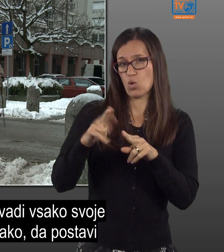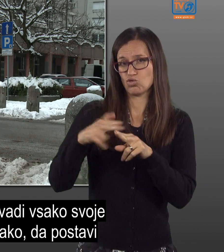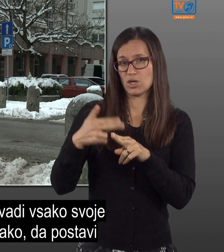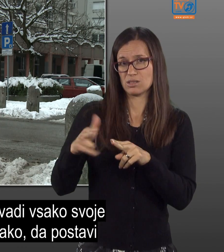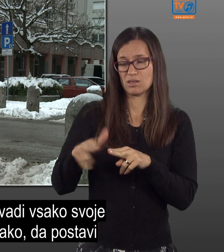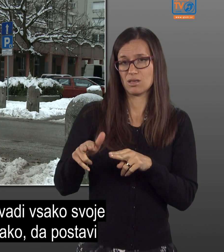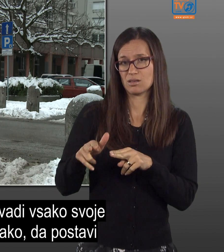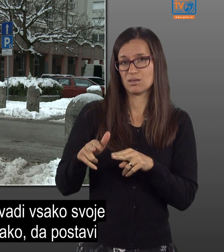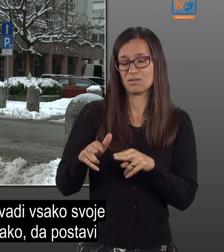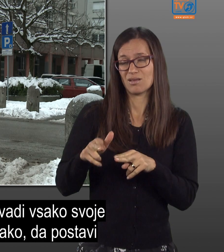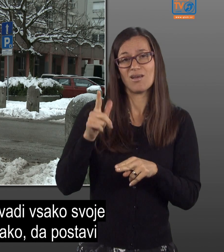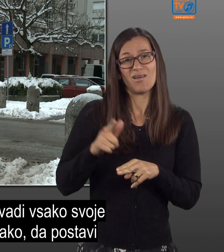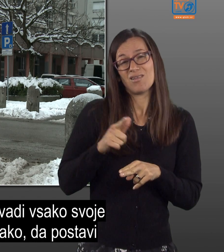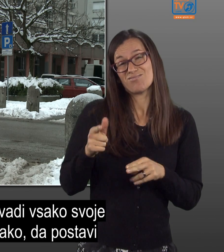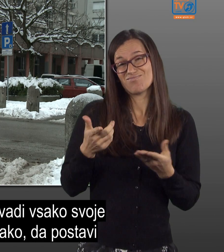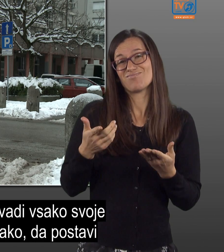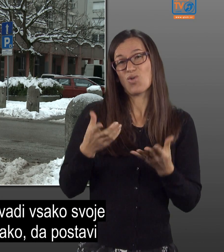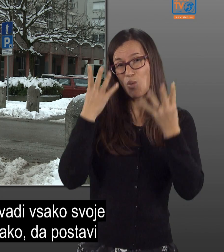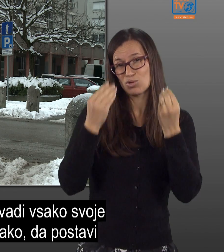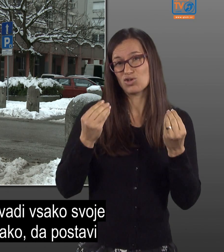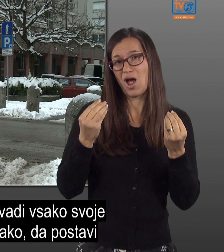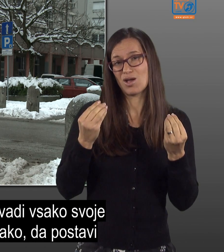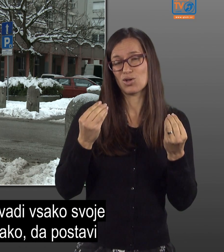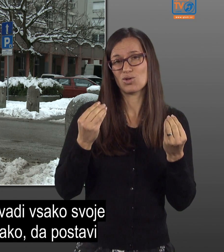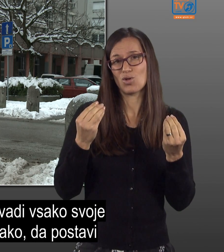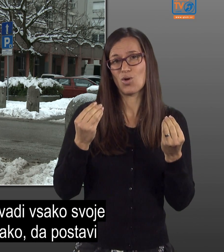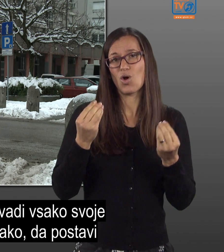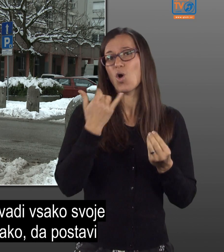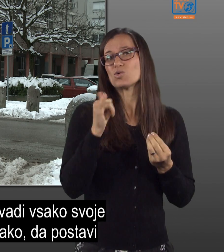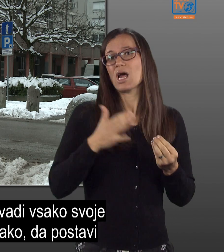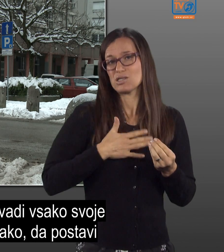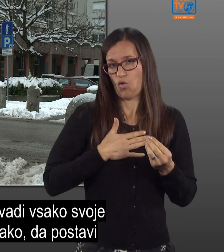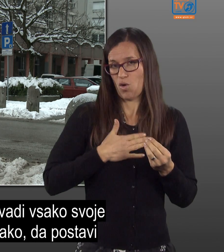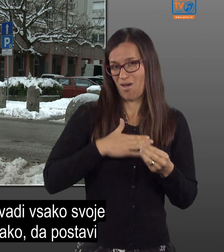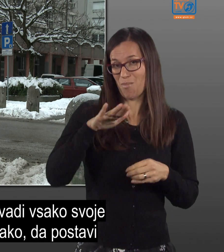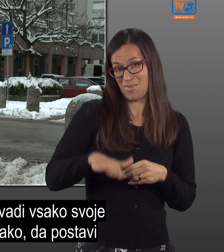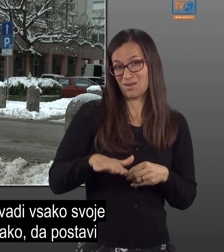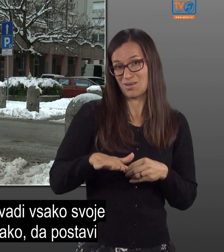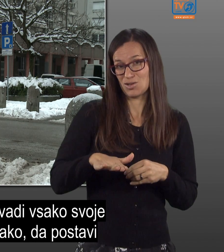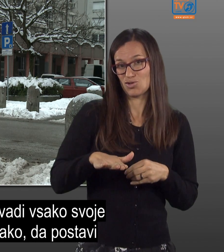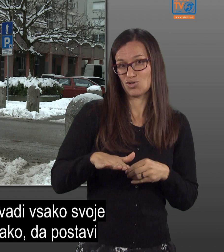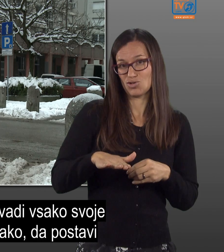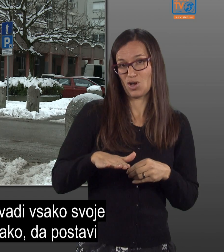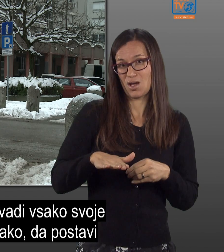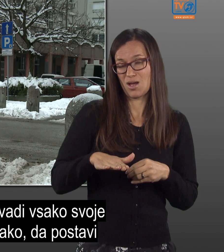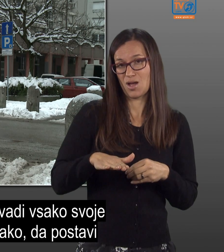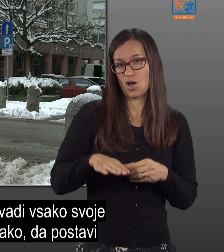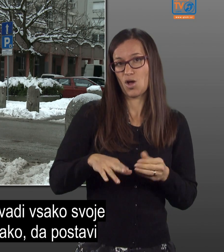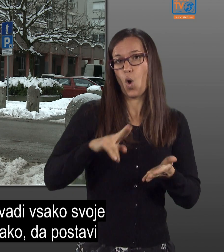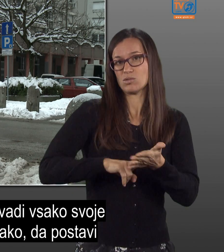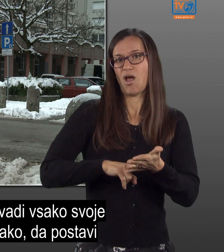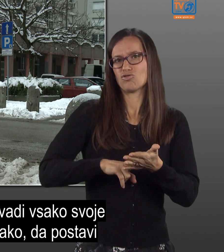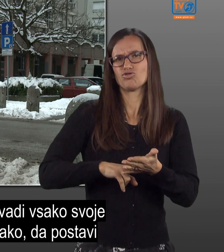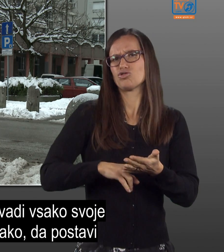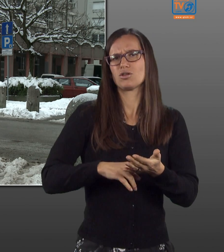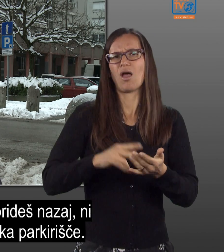In je tako, ne, ponavadi se, bom rekel, vsak svoje parkirišče, bom rekel, označi